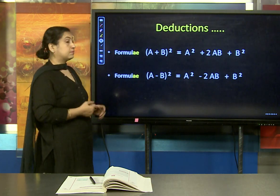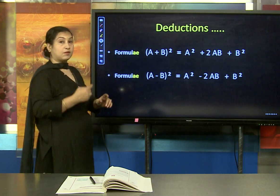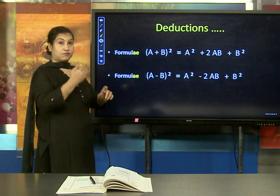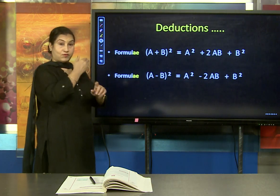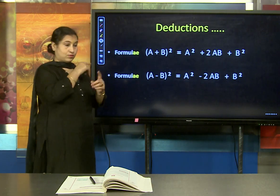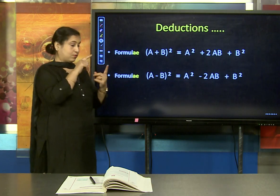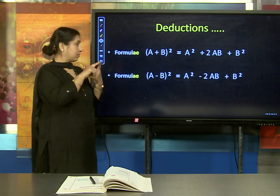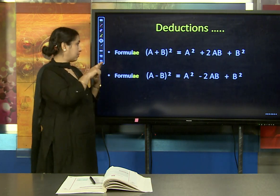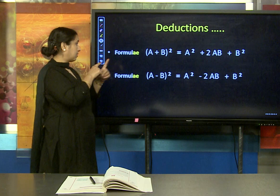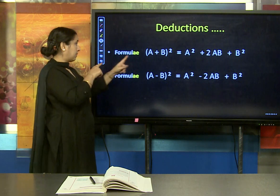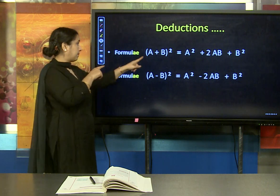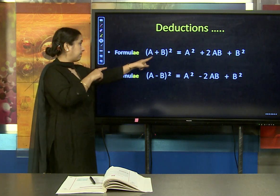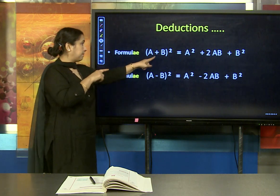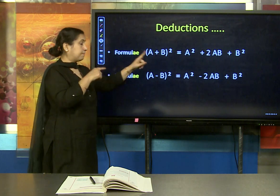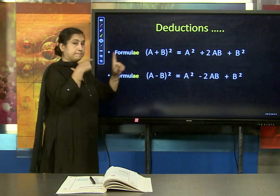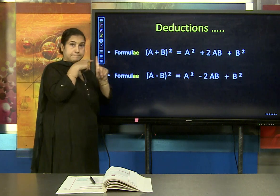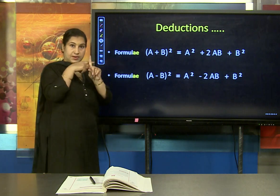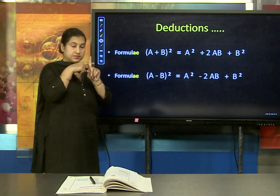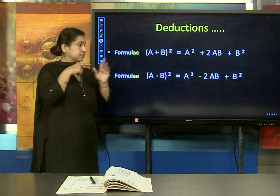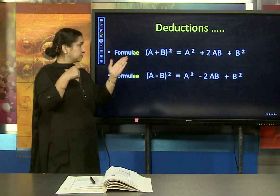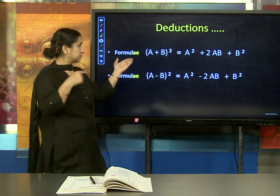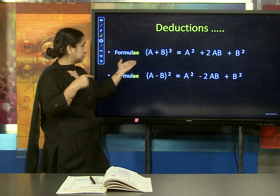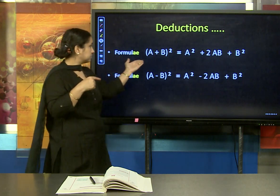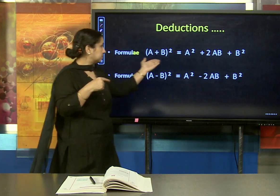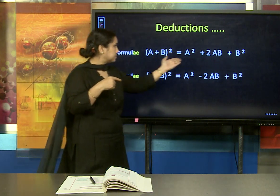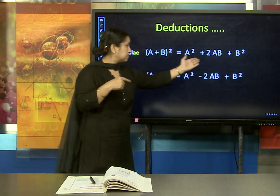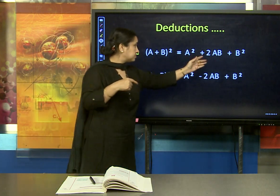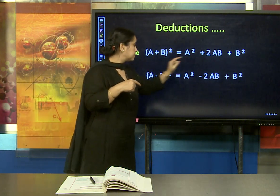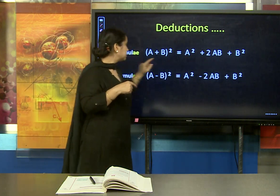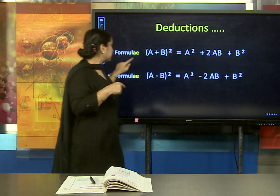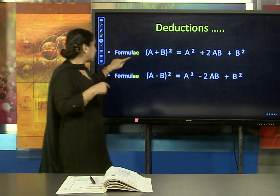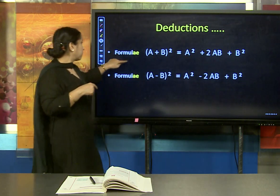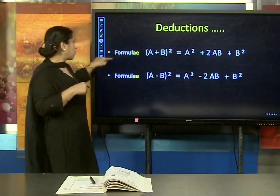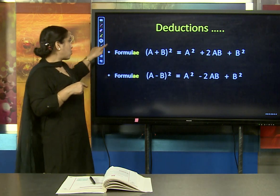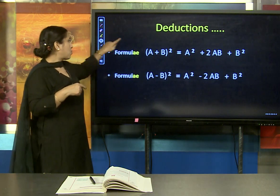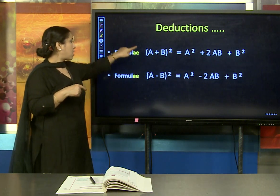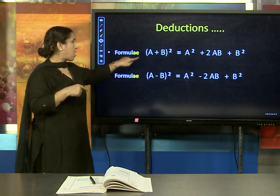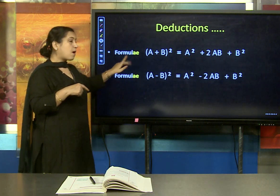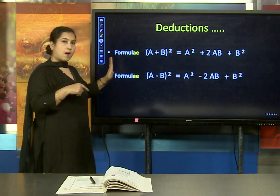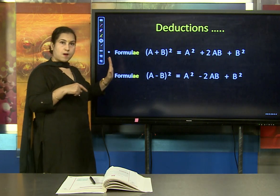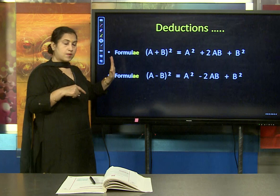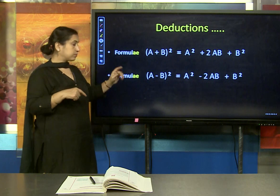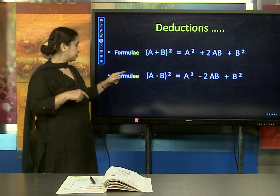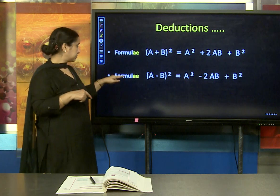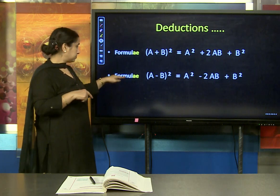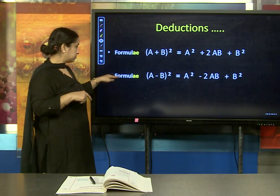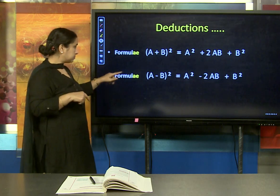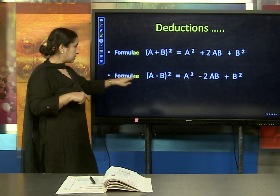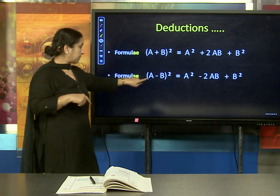तो देखिए, अभी तक जो हमने सीखा, एक जमा का फार्मूला और दूसरा फार्मूला घटा का